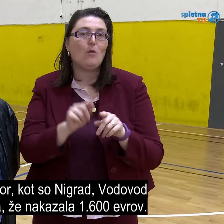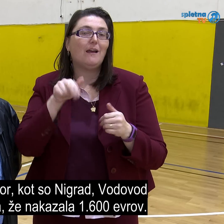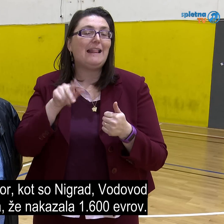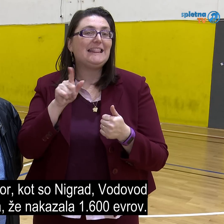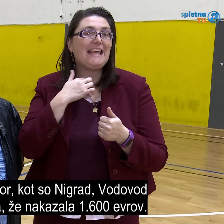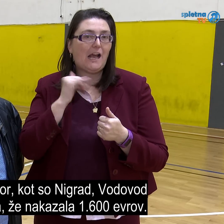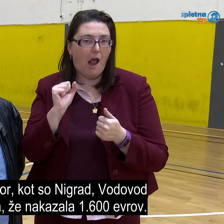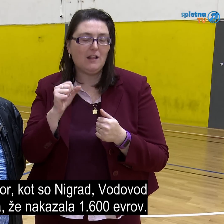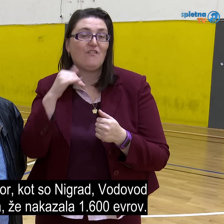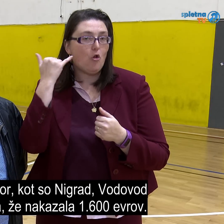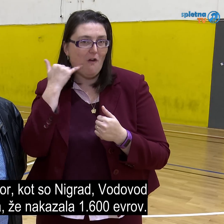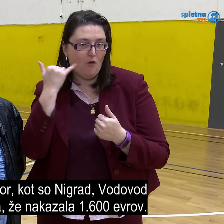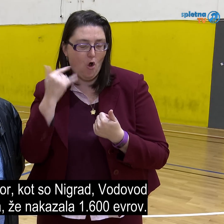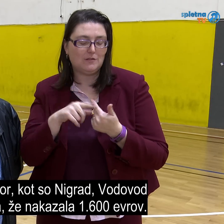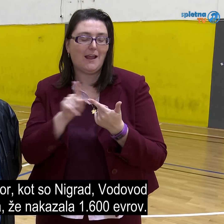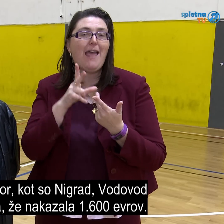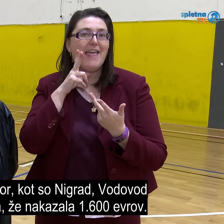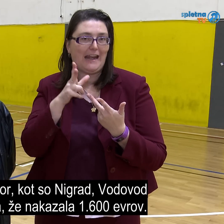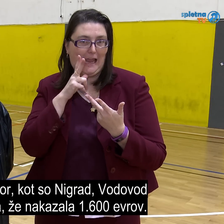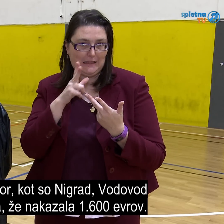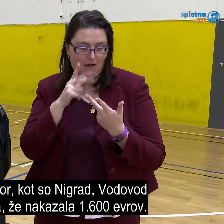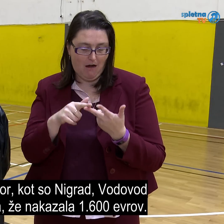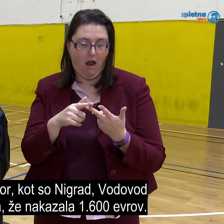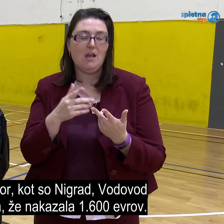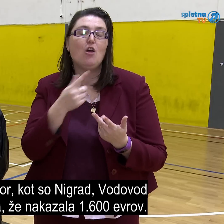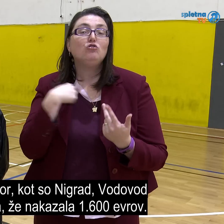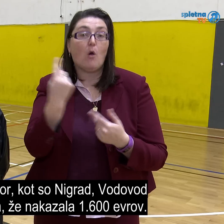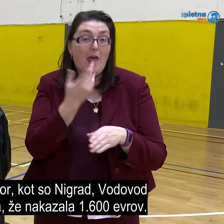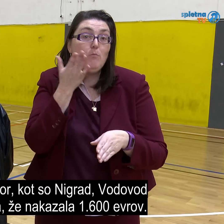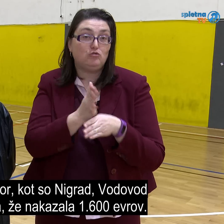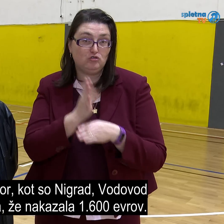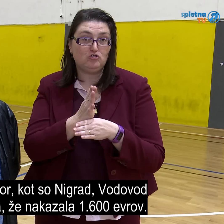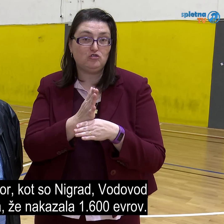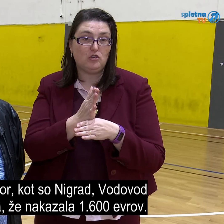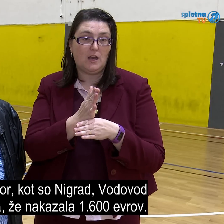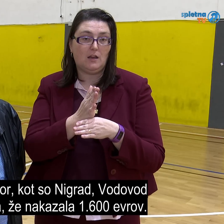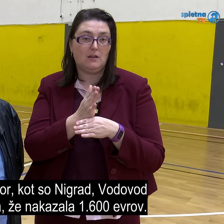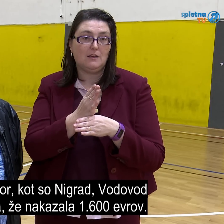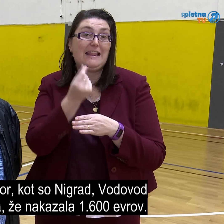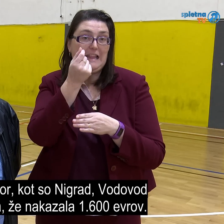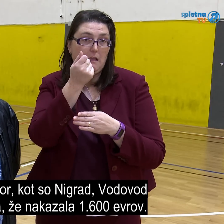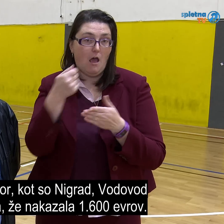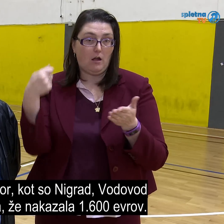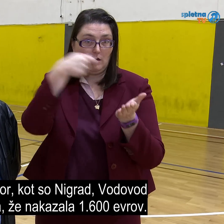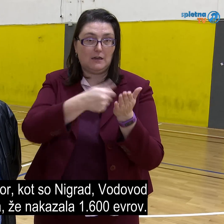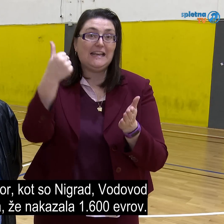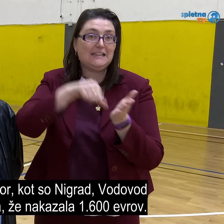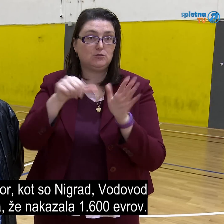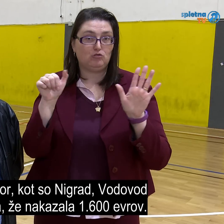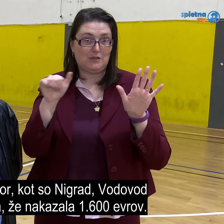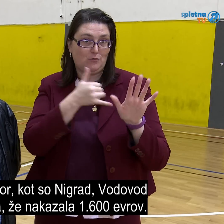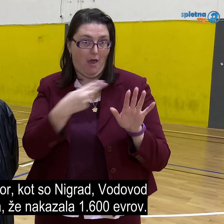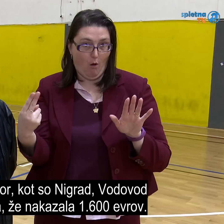Nigrad, Vodovod in pa Energetika, so nam že nakazali 1600